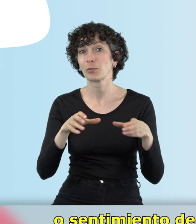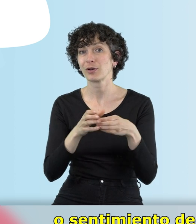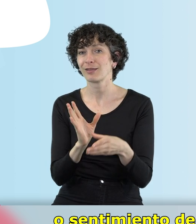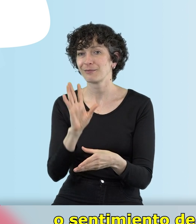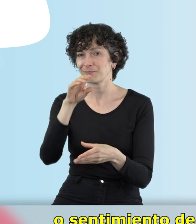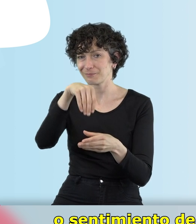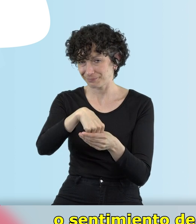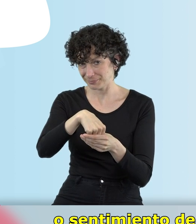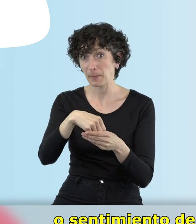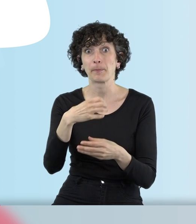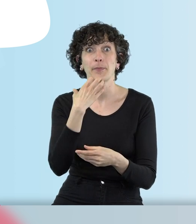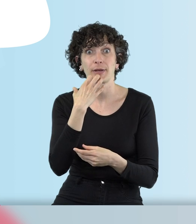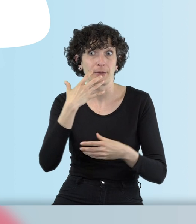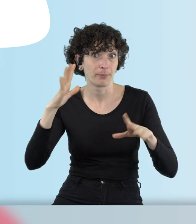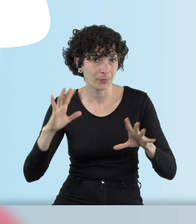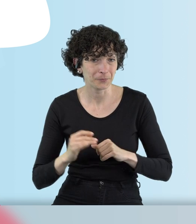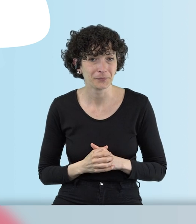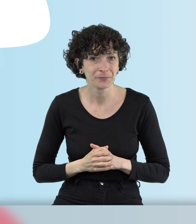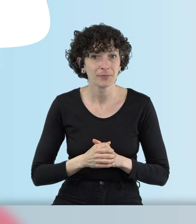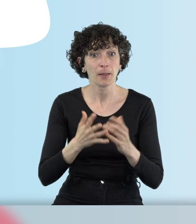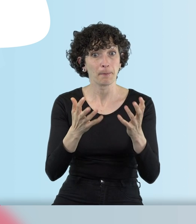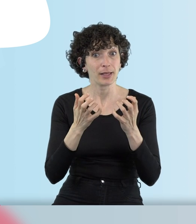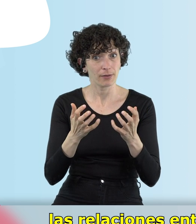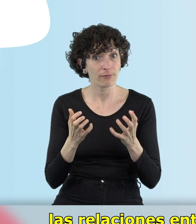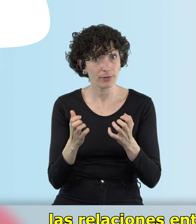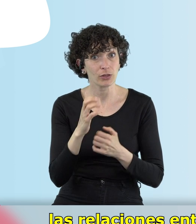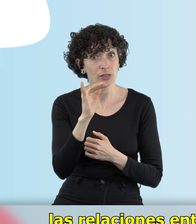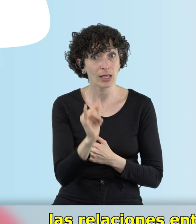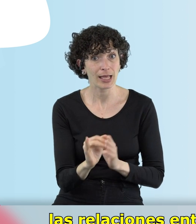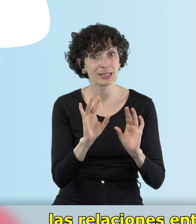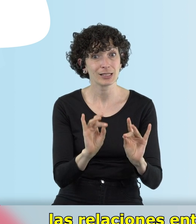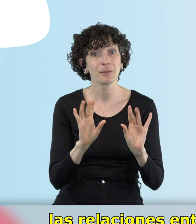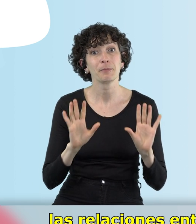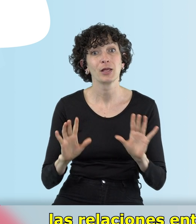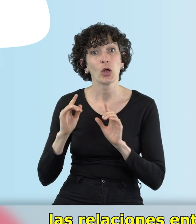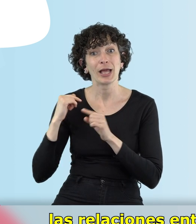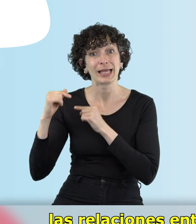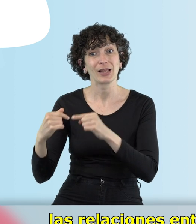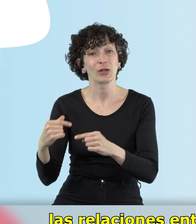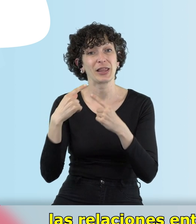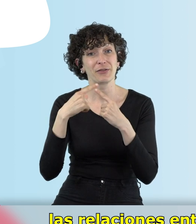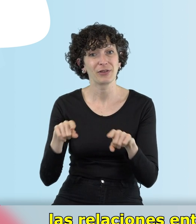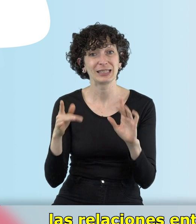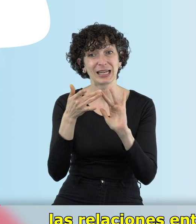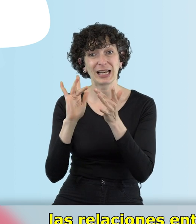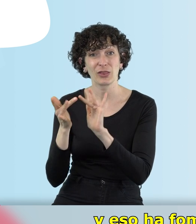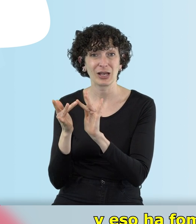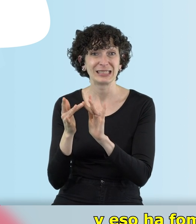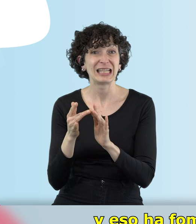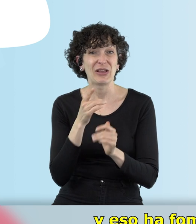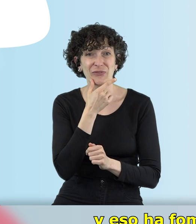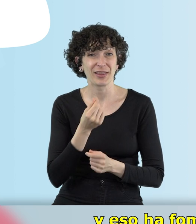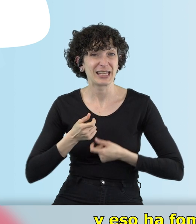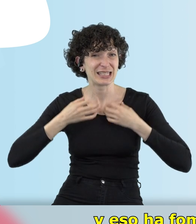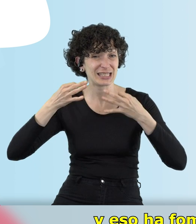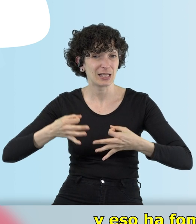una comunidad, entre otros. A pesar de estos beneficios, las relaciones entre diferentes generaciones no siempre son fáciles y